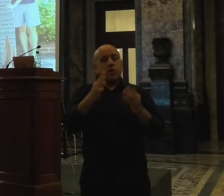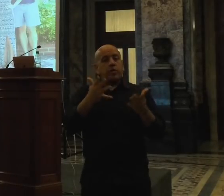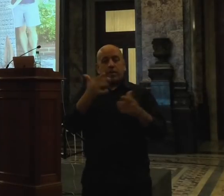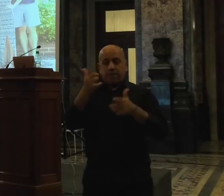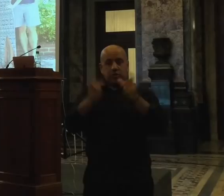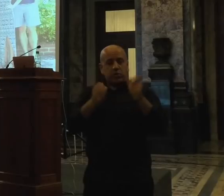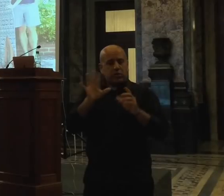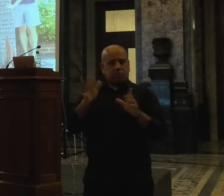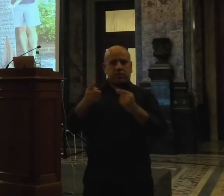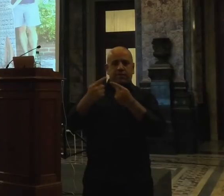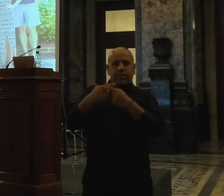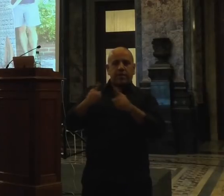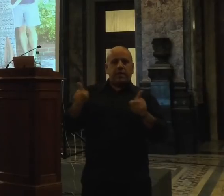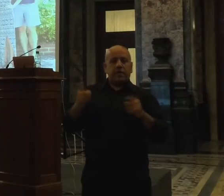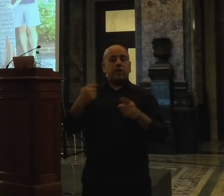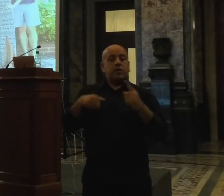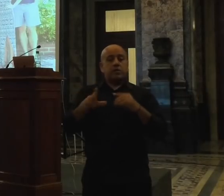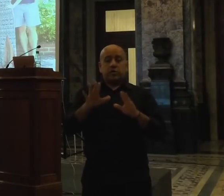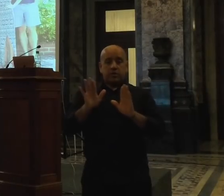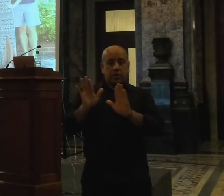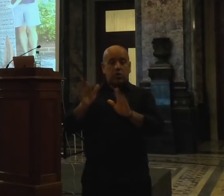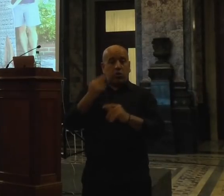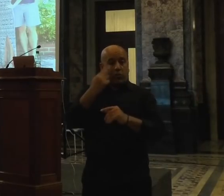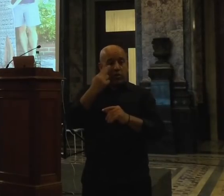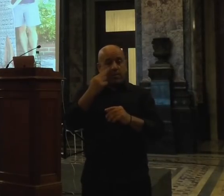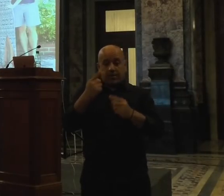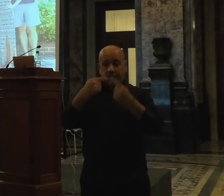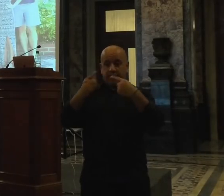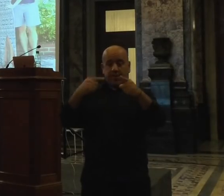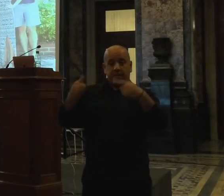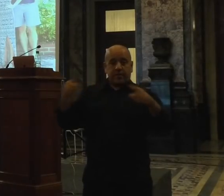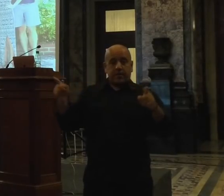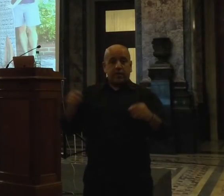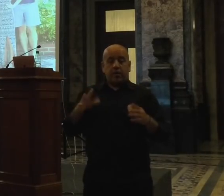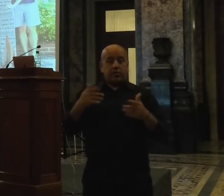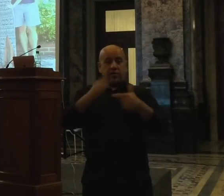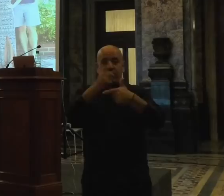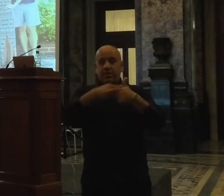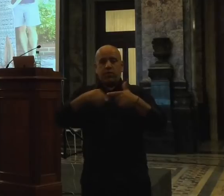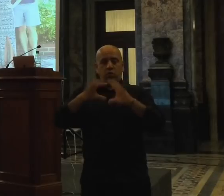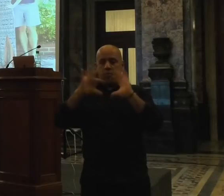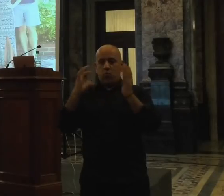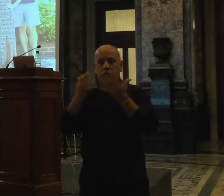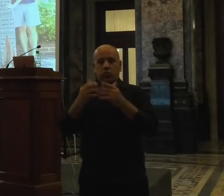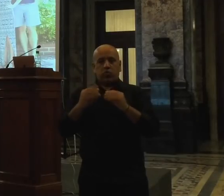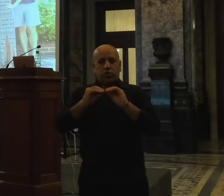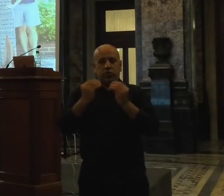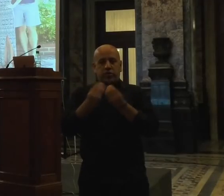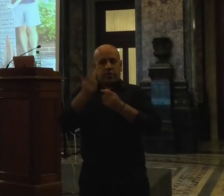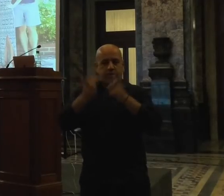gente atípica, que si ponemos todos los problemas atípicos, pues tenemos una quinta parte de la población. Ahí creo que sí